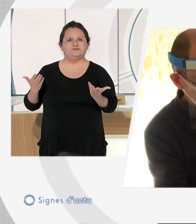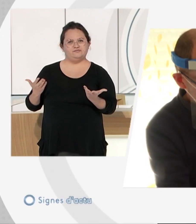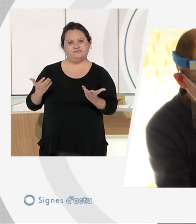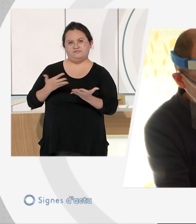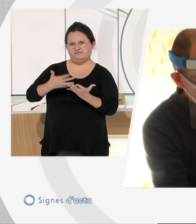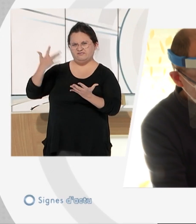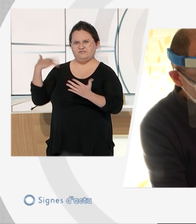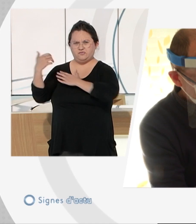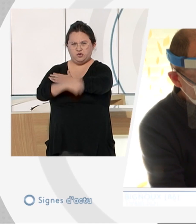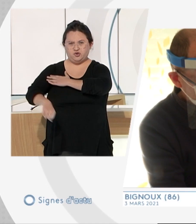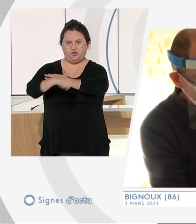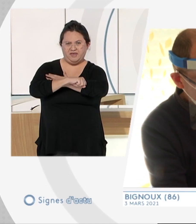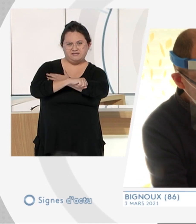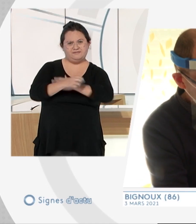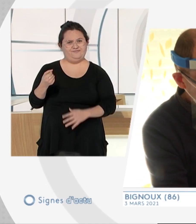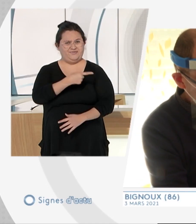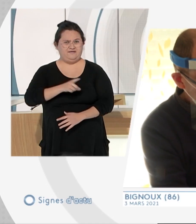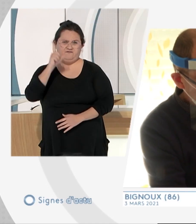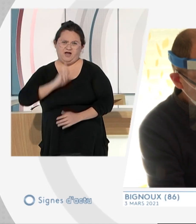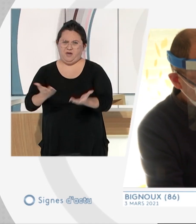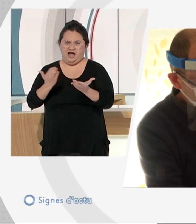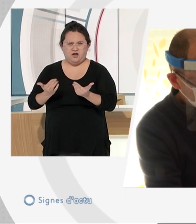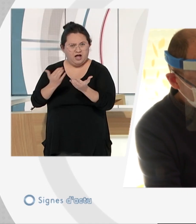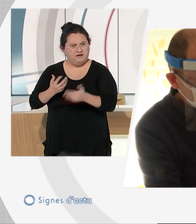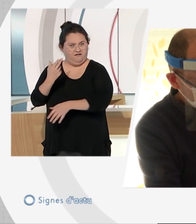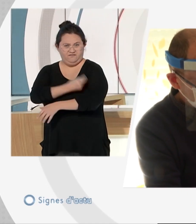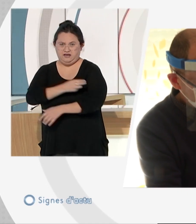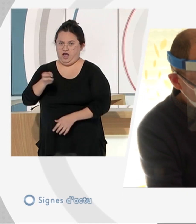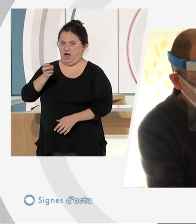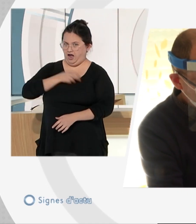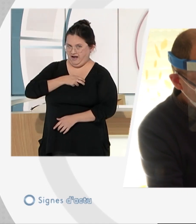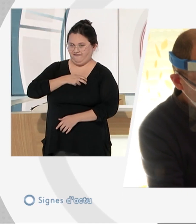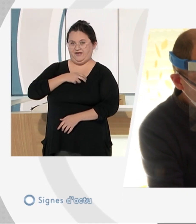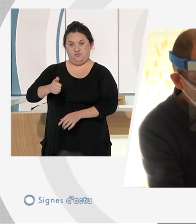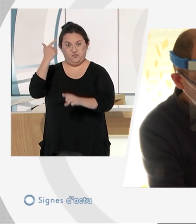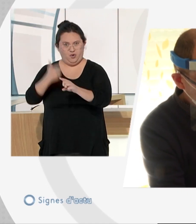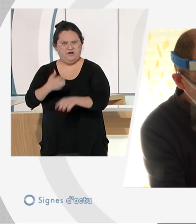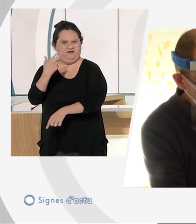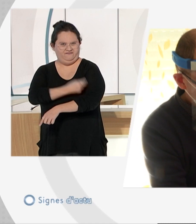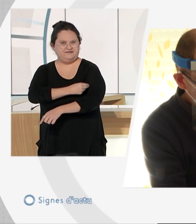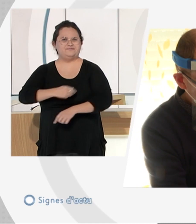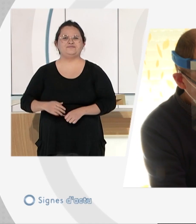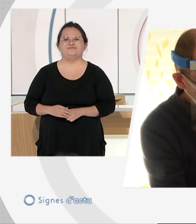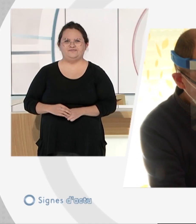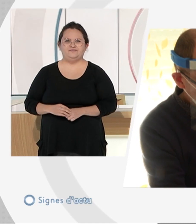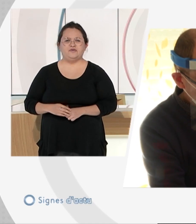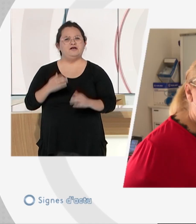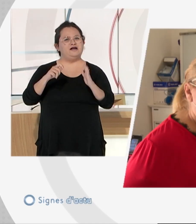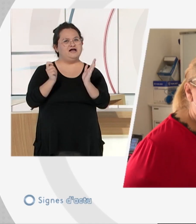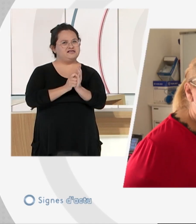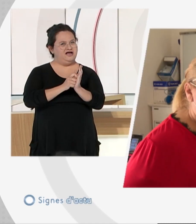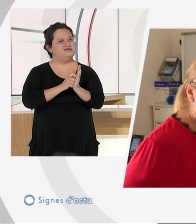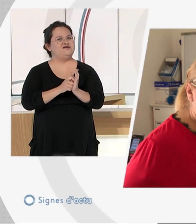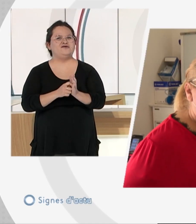Des semaines que cette patiente attendait d'être vaccinée. Enfin, elle reçoit sa première injection. Quand le docteur